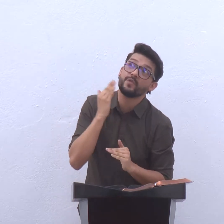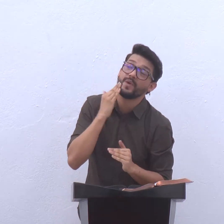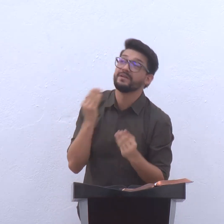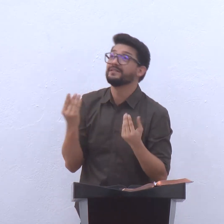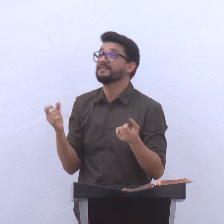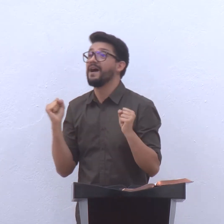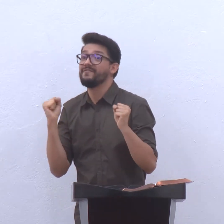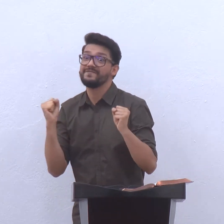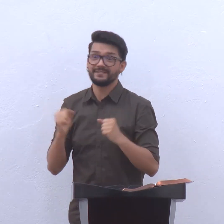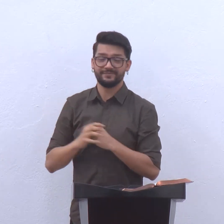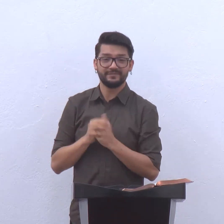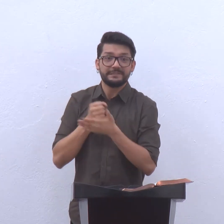forma,